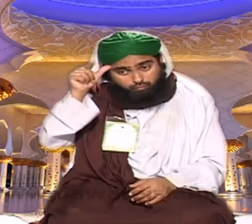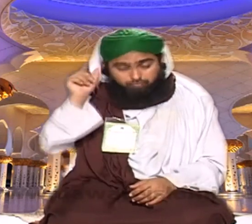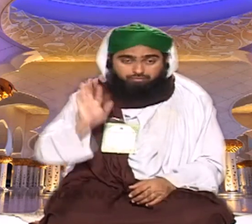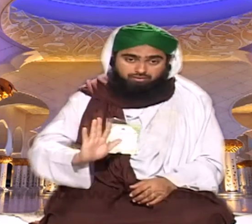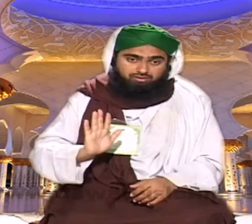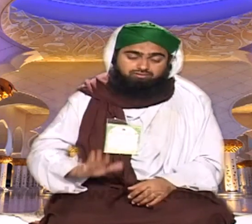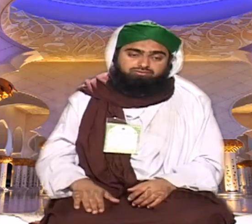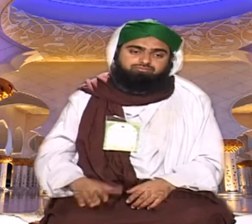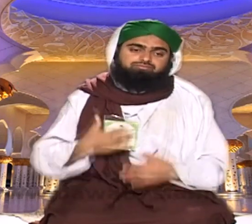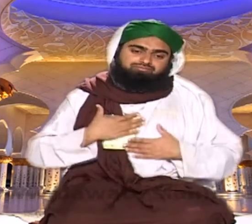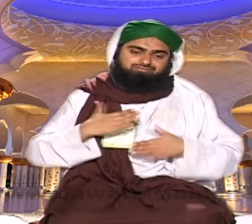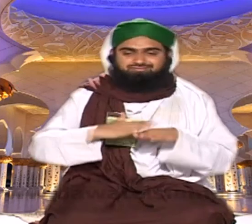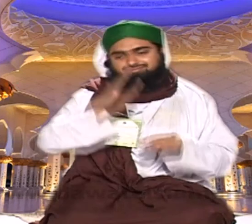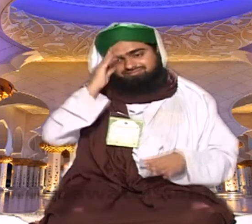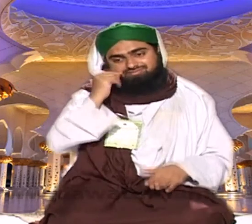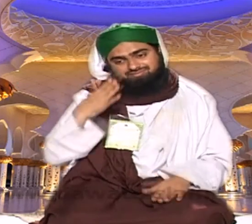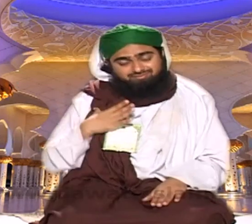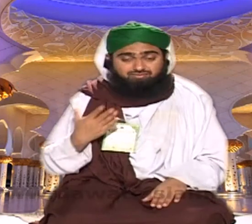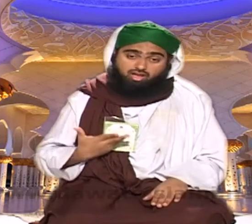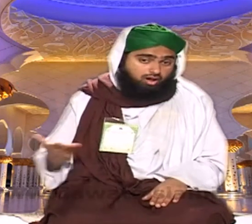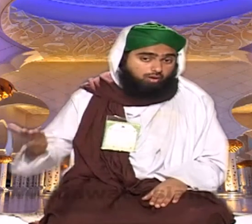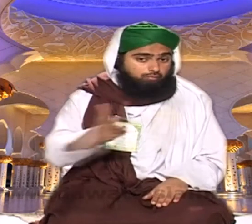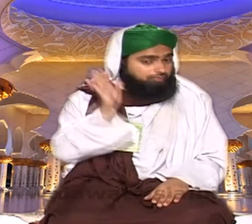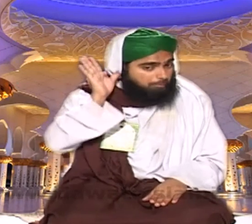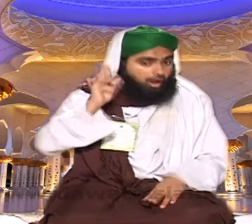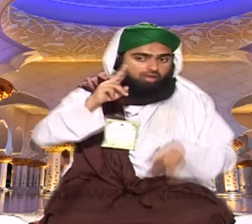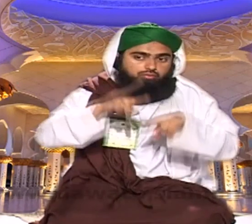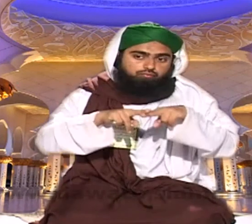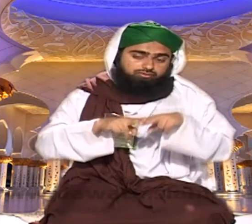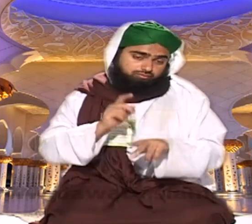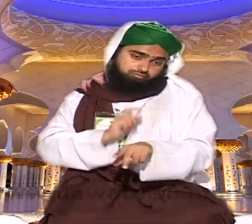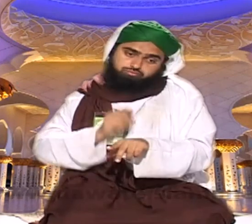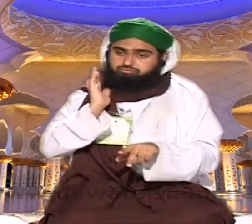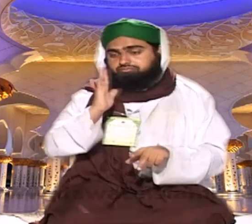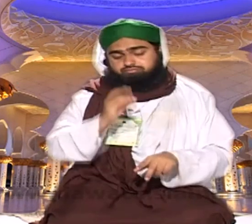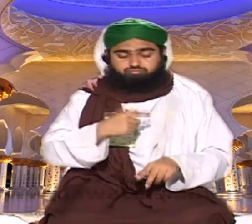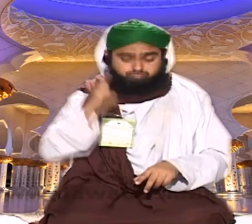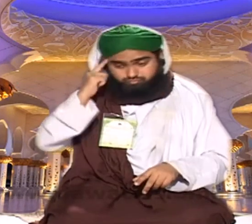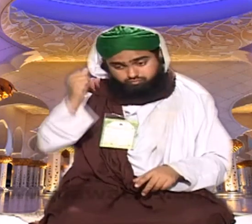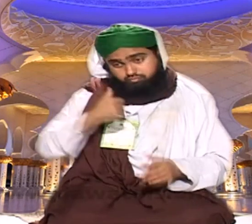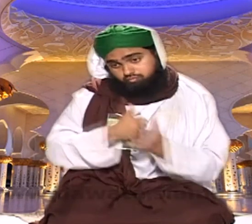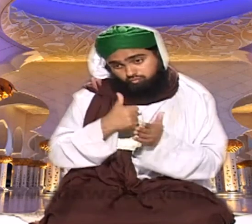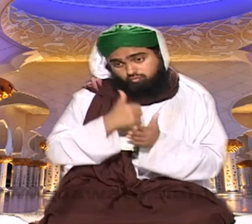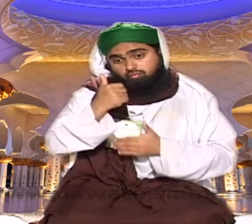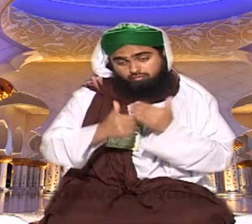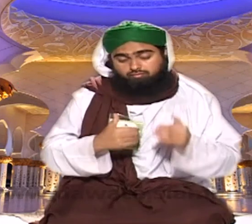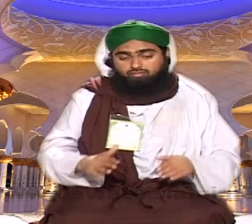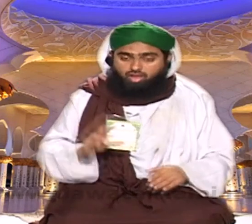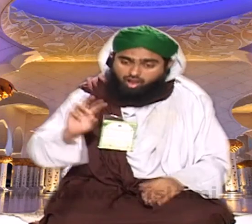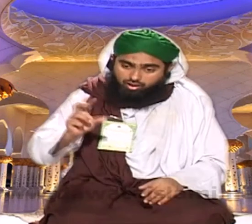ہوگا پکنیک پر ہوگا تو میرے اسلامی بھائیوں آپ بھی پجر کے لیے اعتمام کریں ایک تو میں نے مشورہ دیا آپ کو کلارک یہ کلوک رکھتے